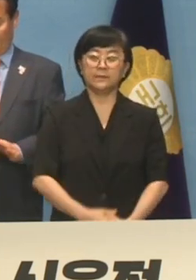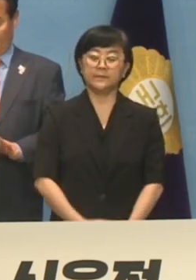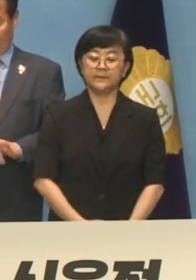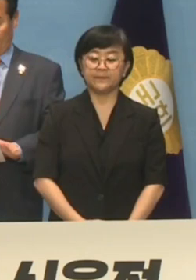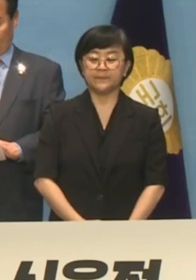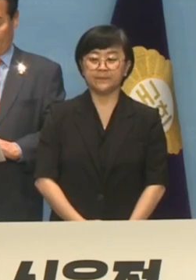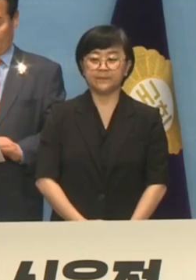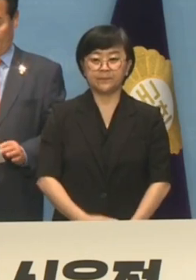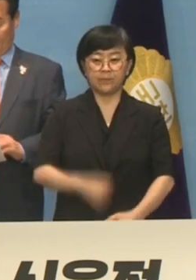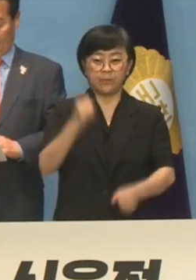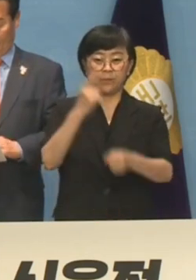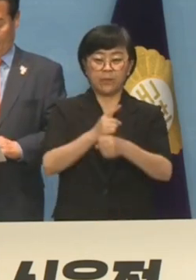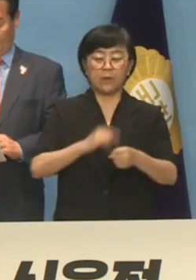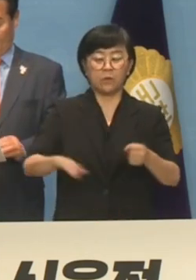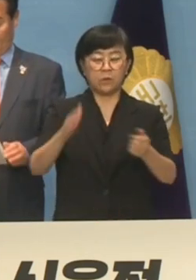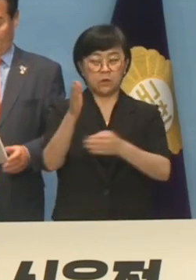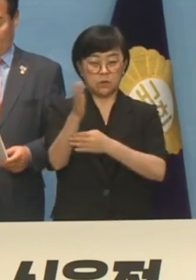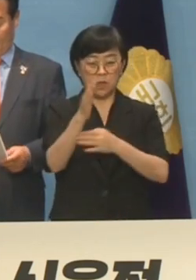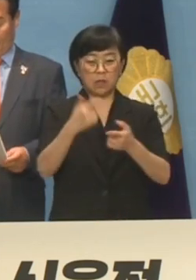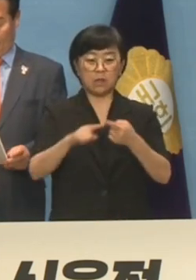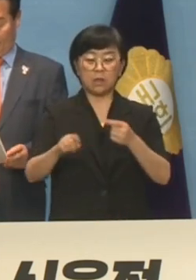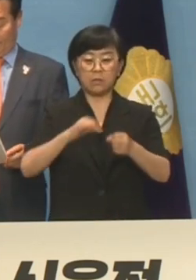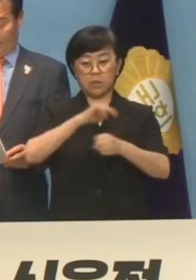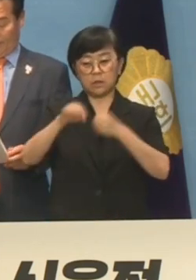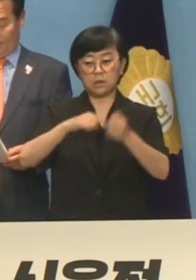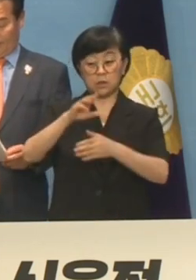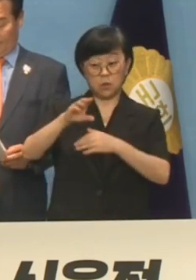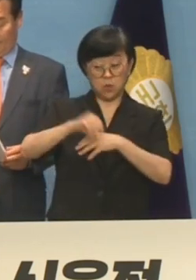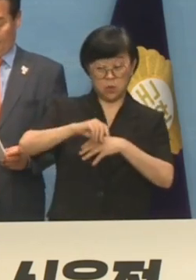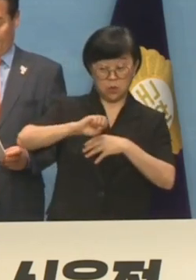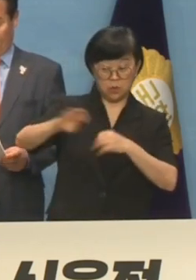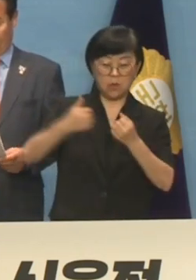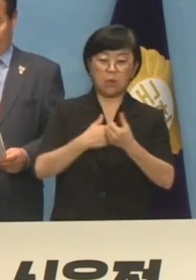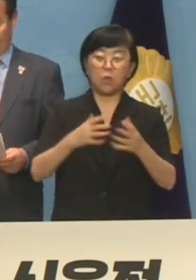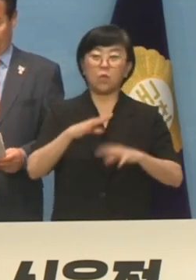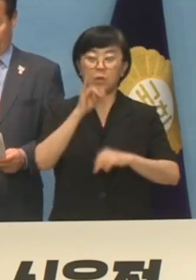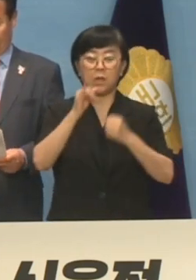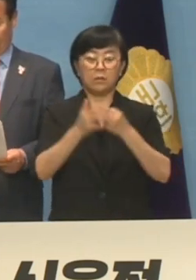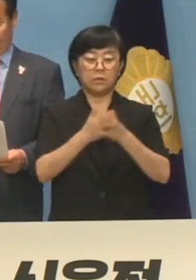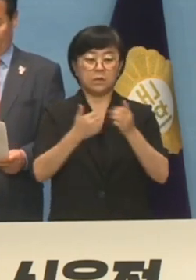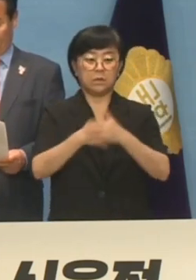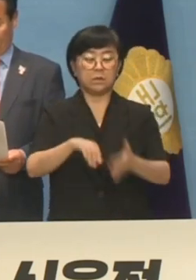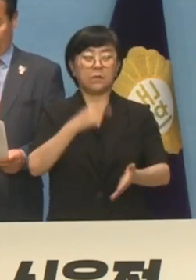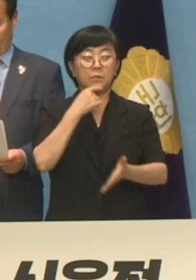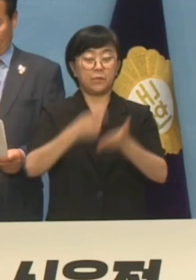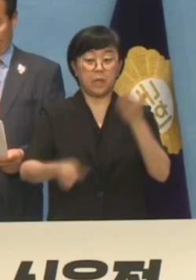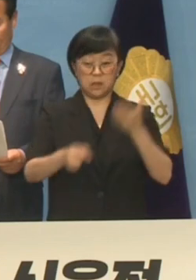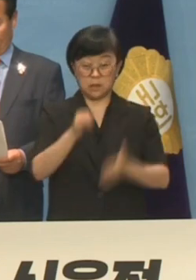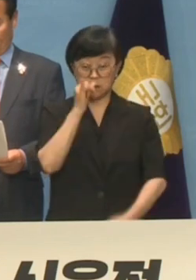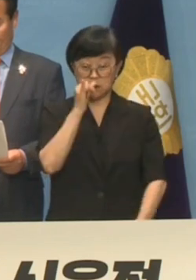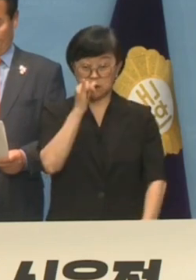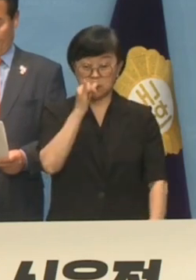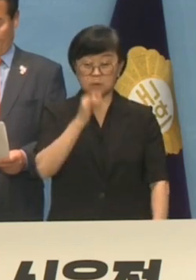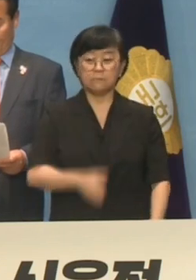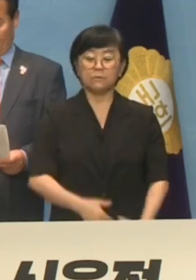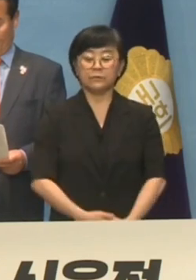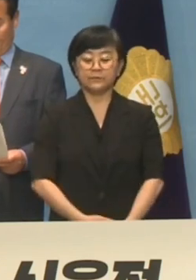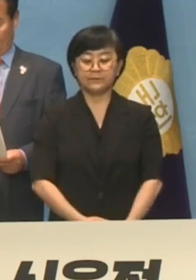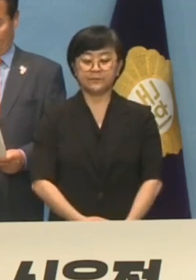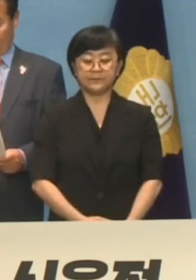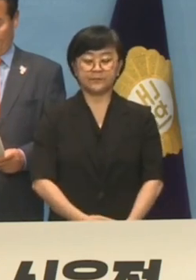어렵습니다. 이미 우리 수산업계는 방사능 오염에 대한 공포감으로 막대한 피해를 입고